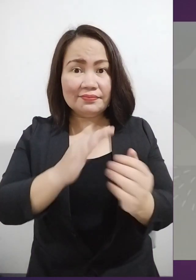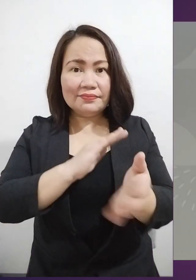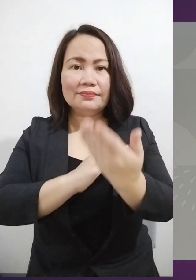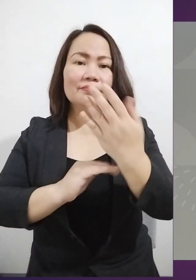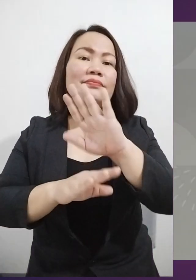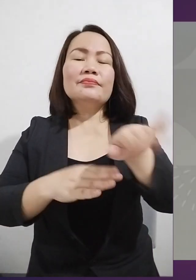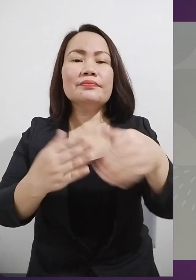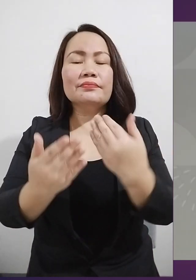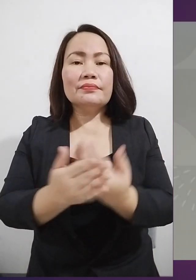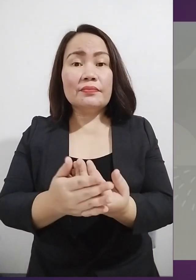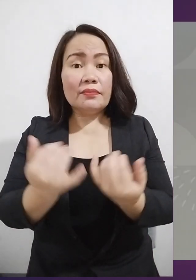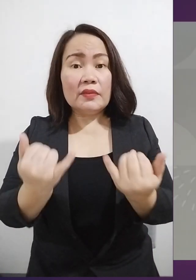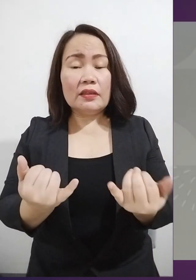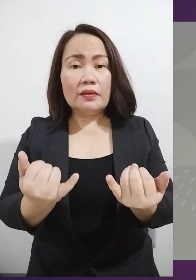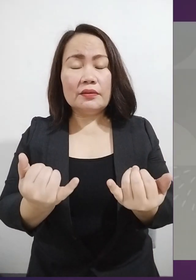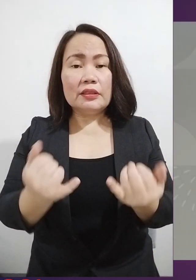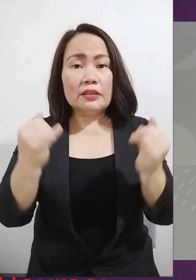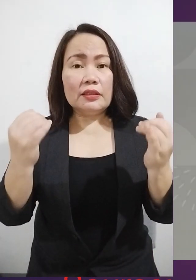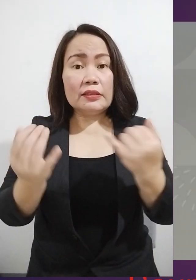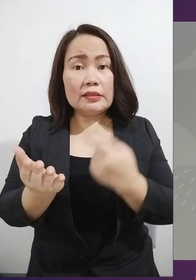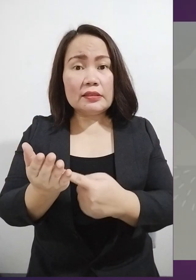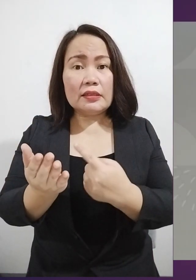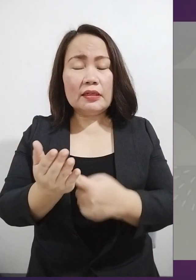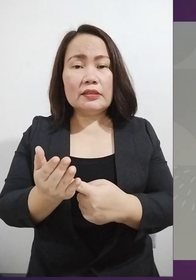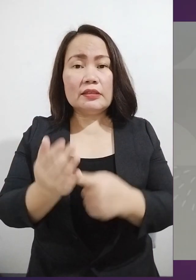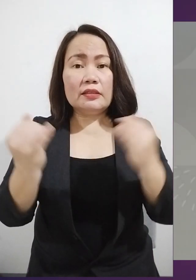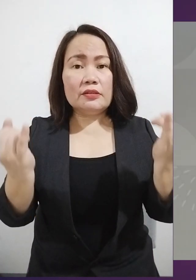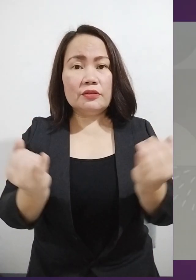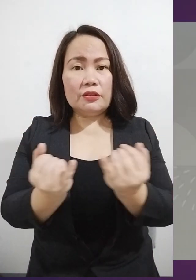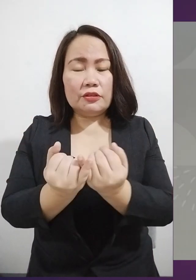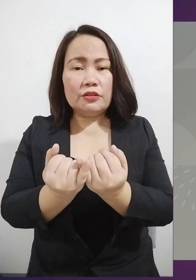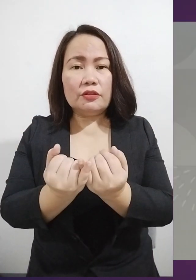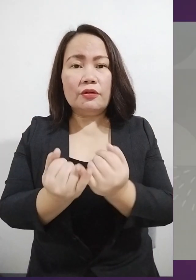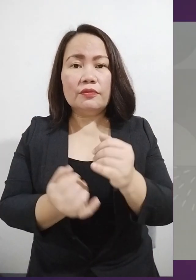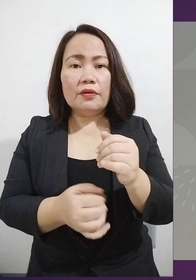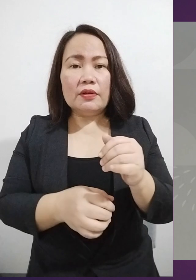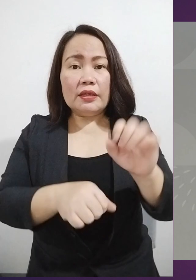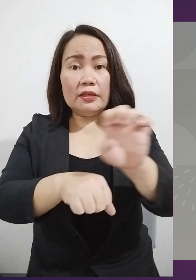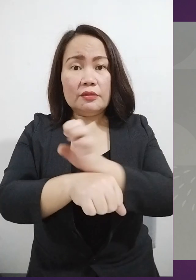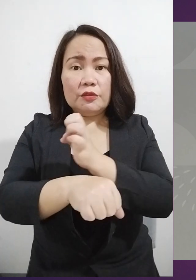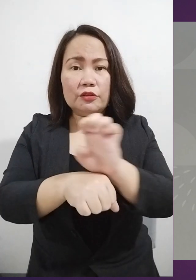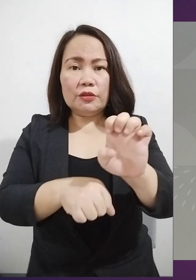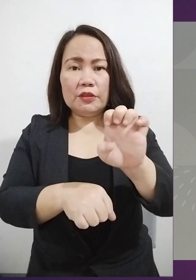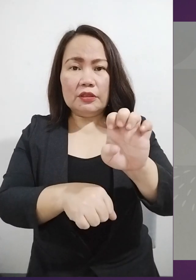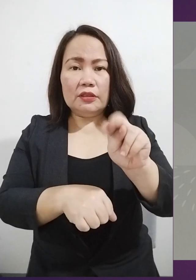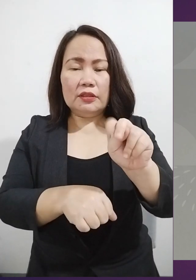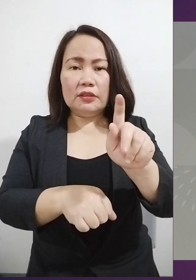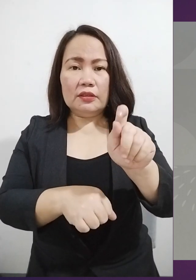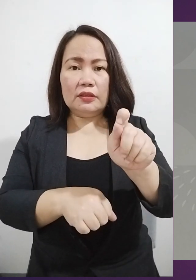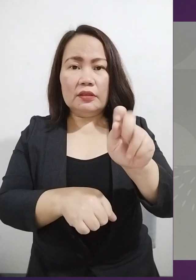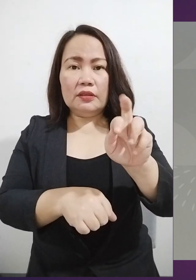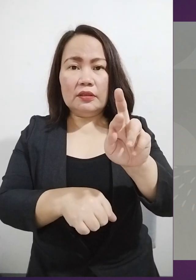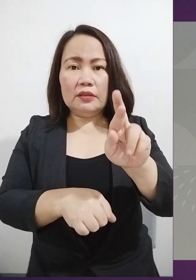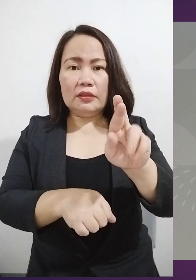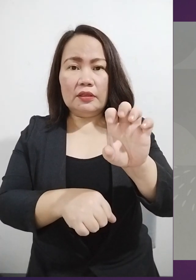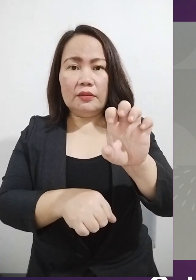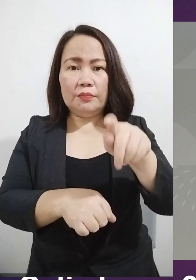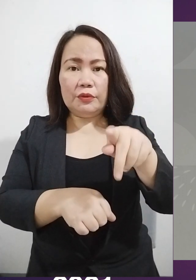Magandang umaga sa lahat. Ngayon po ay tatalakayin natin ang panimulang lesson ng entrepreneurship.